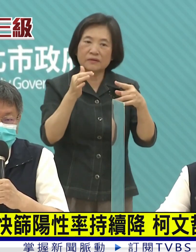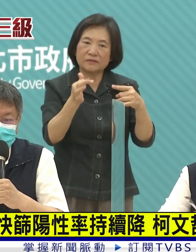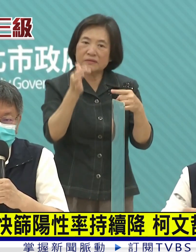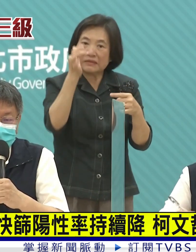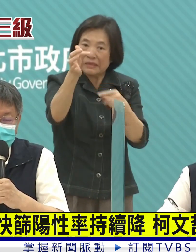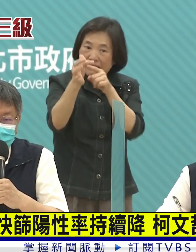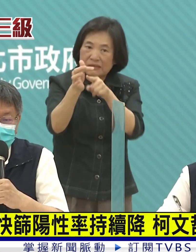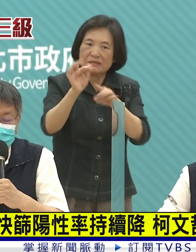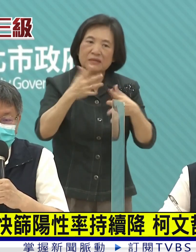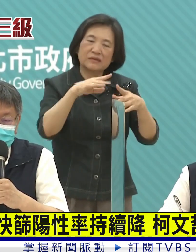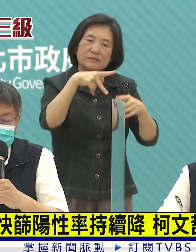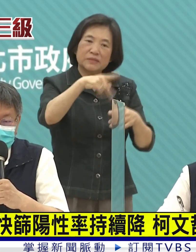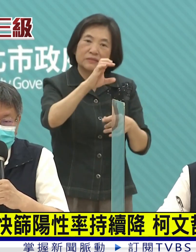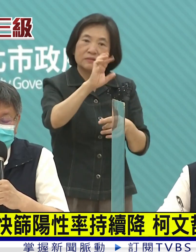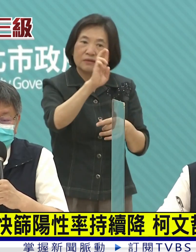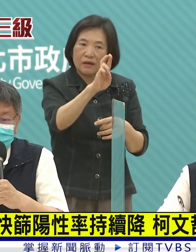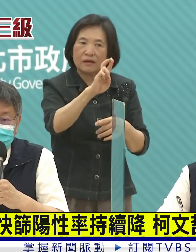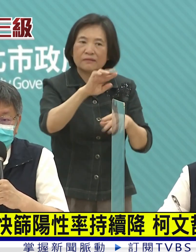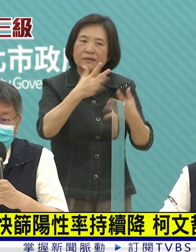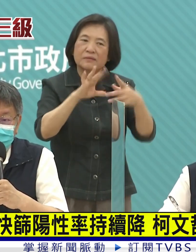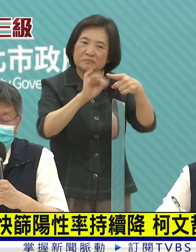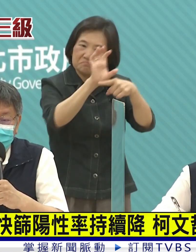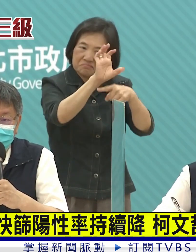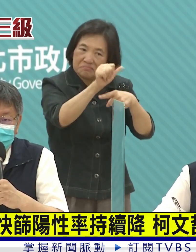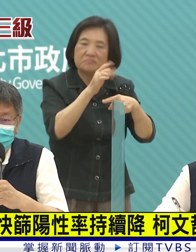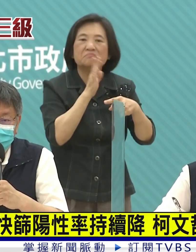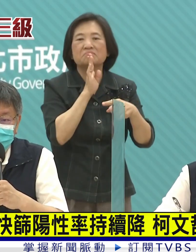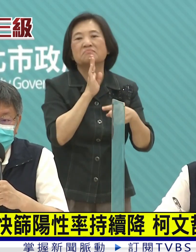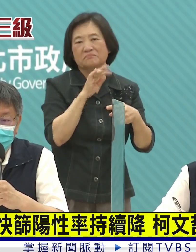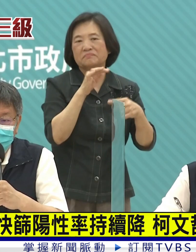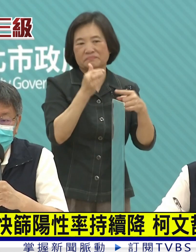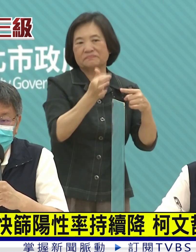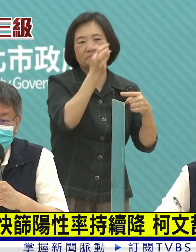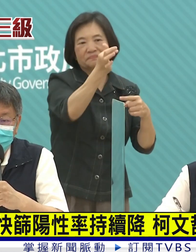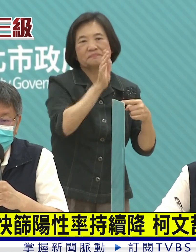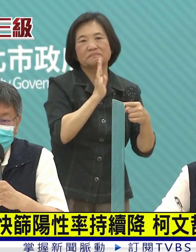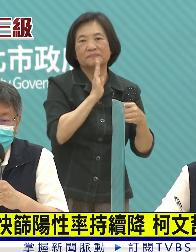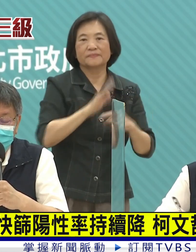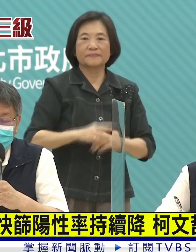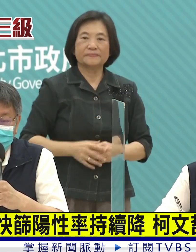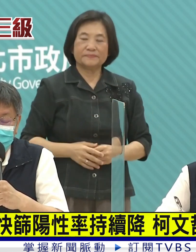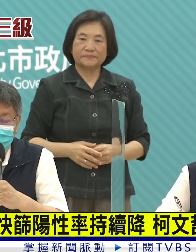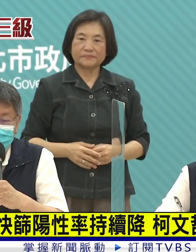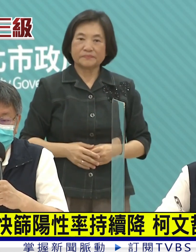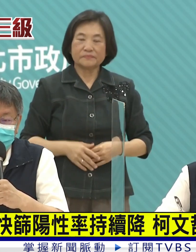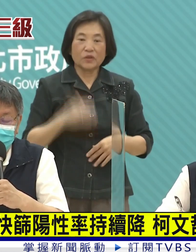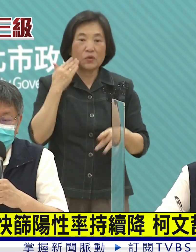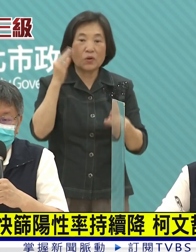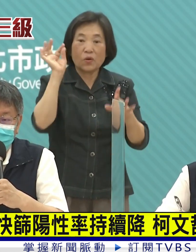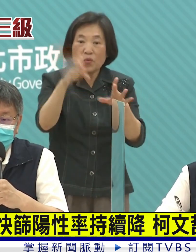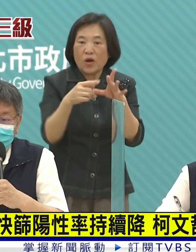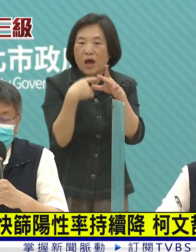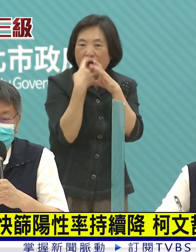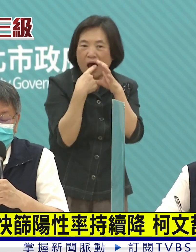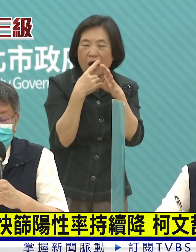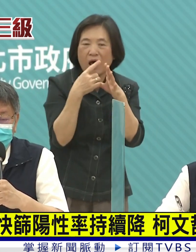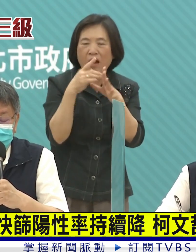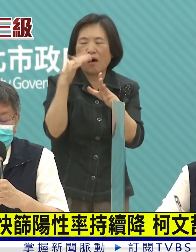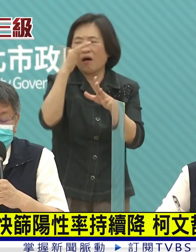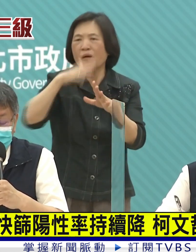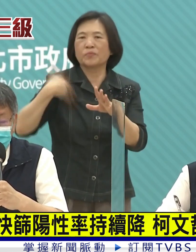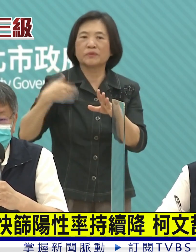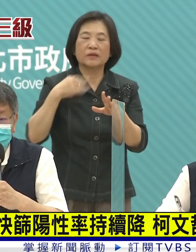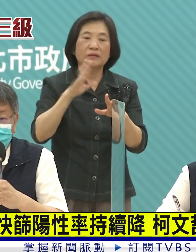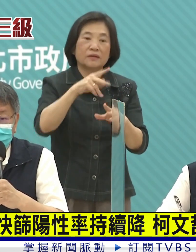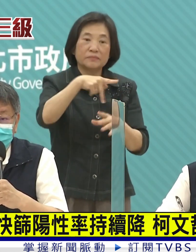阳性的应该 95% 以上，就应该是，但也有少数是在那个快筛没有做出来，然后